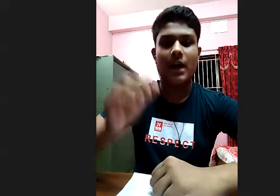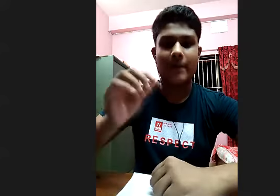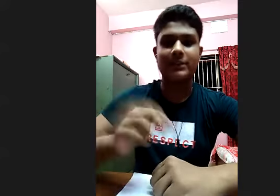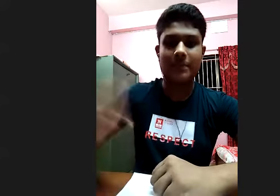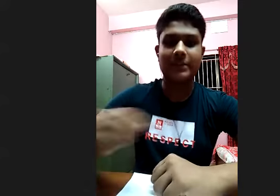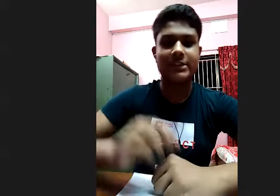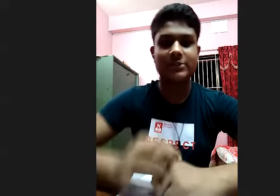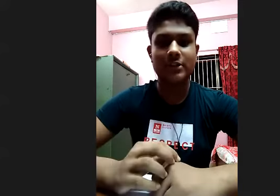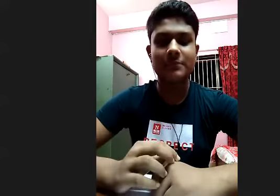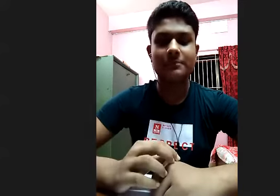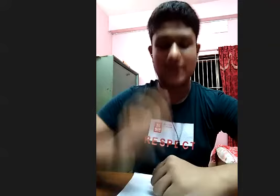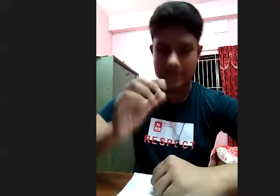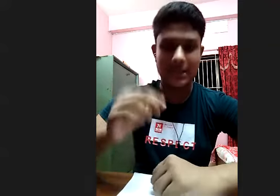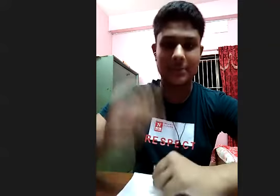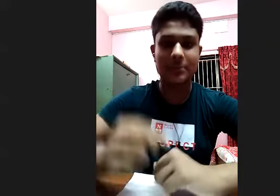আপনি জারাবকে জিজ্ঞেস করলেন জারাবকে বললেন